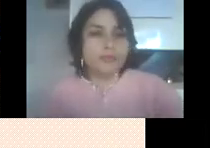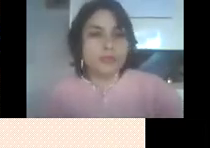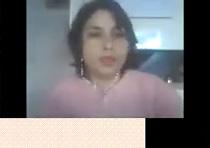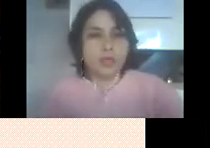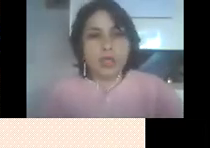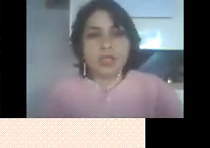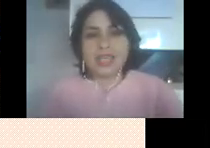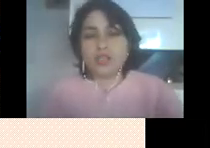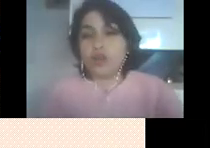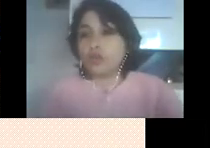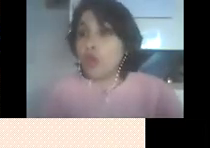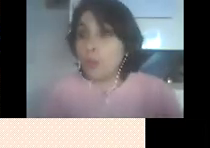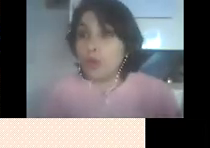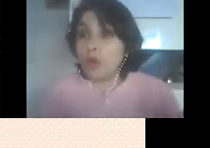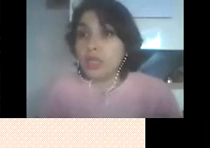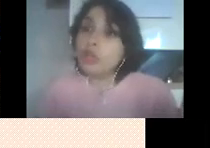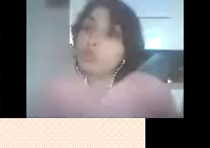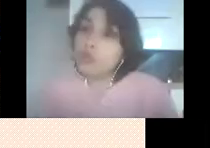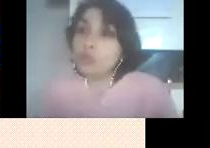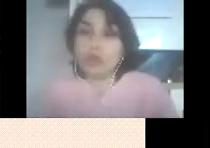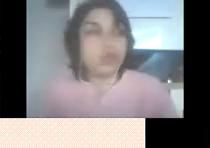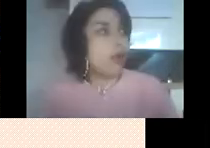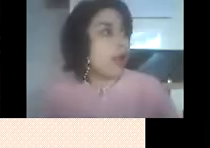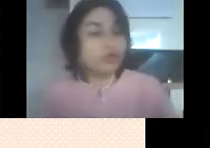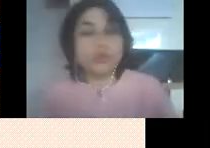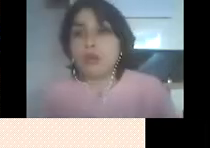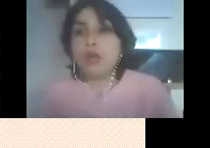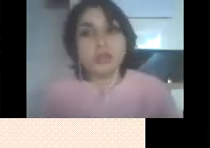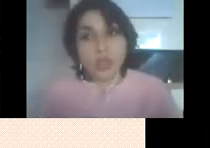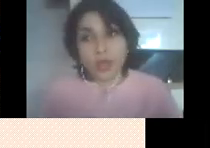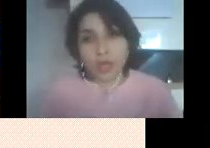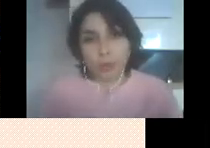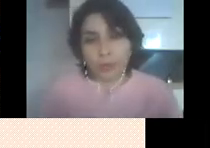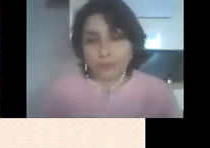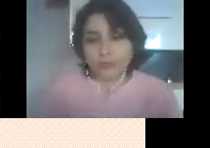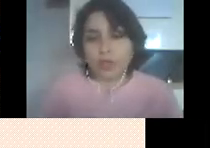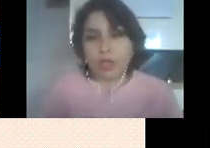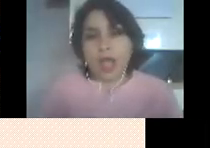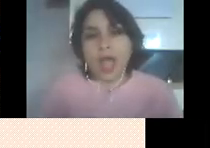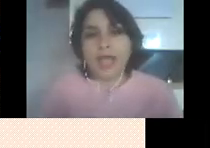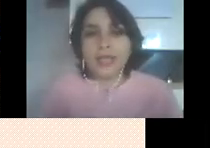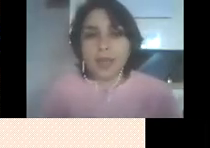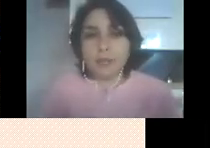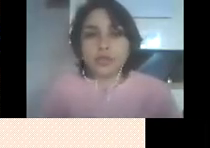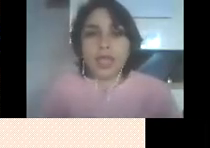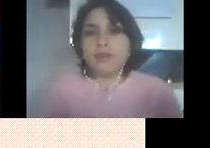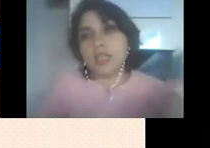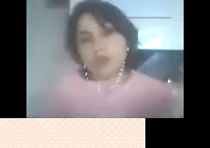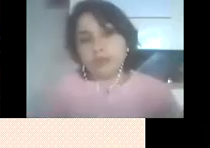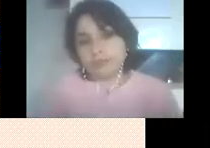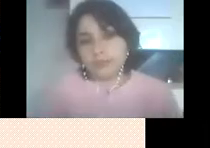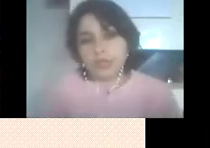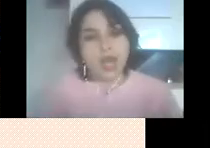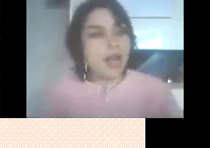ejemplo, que si yo los tomo y los boto, los dejo caer al suelo, se pueden romper. Ahí tenemos el